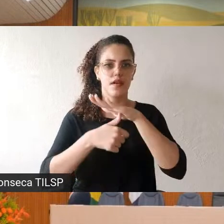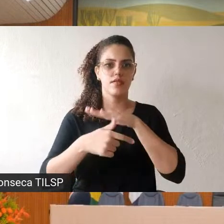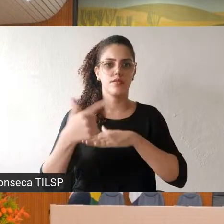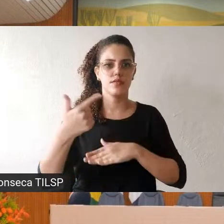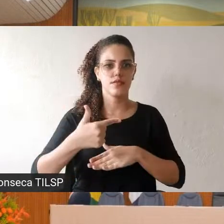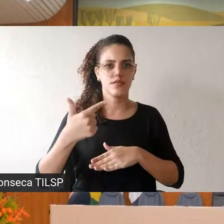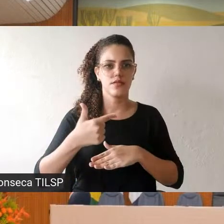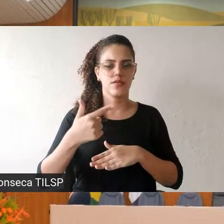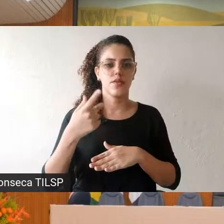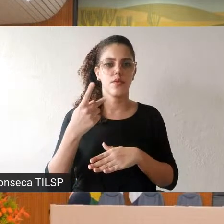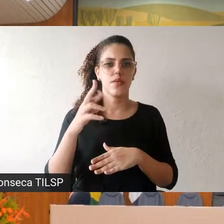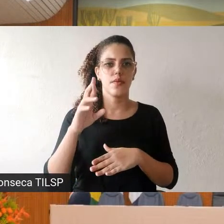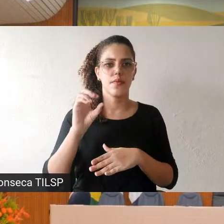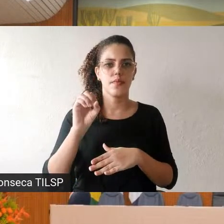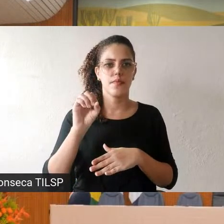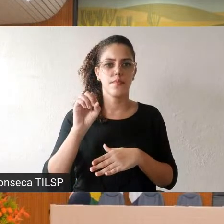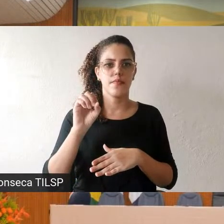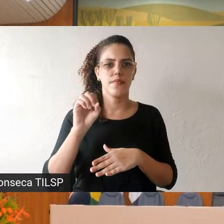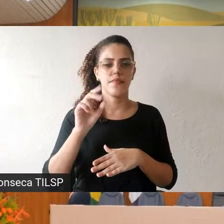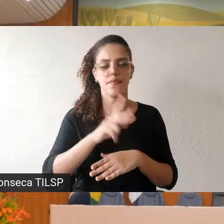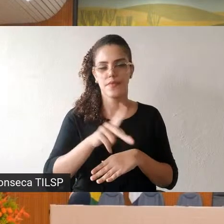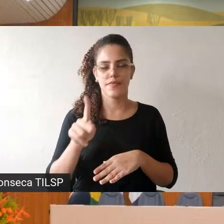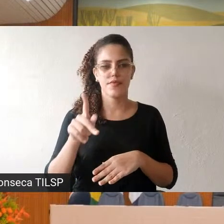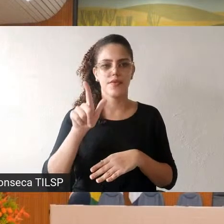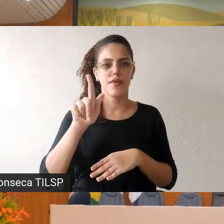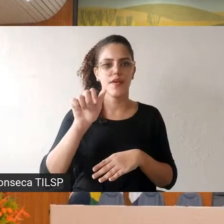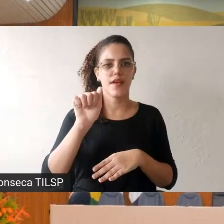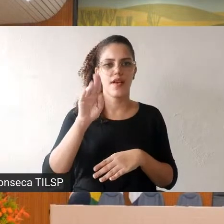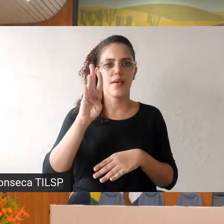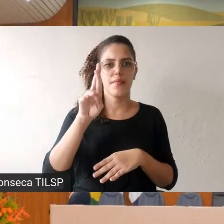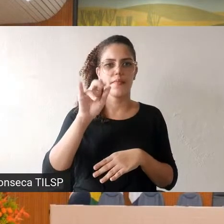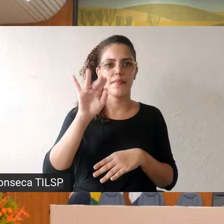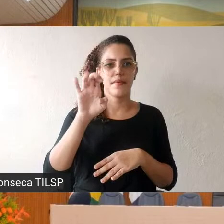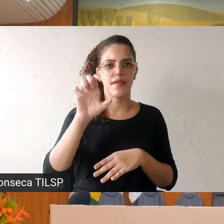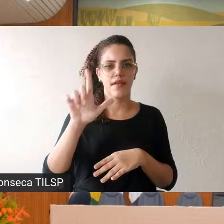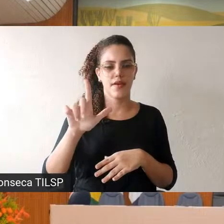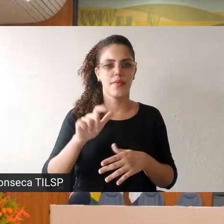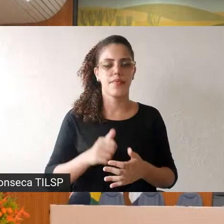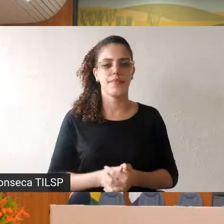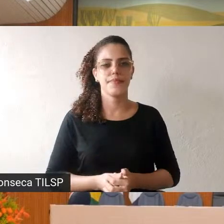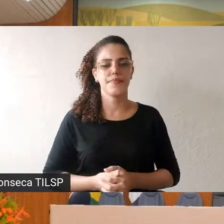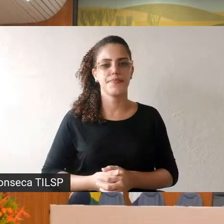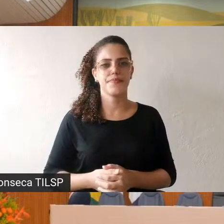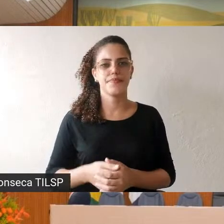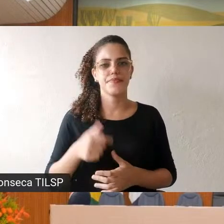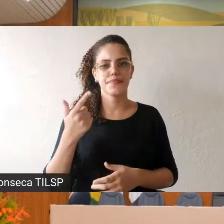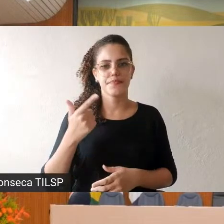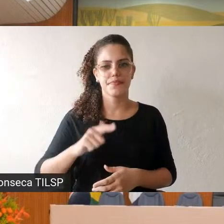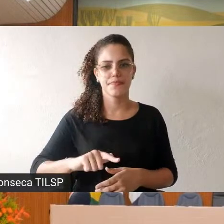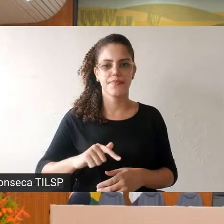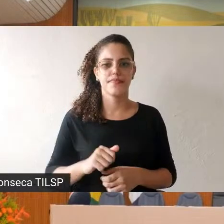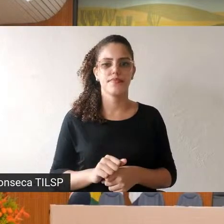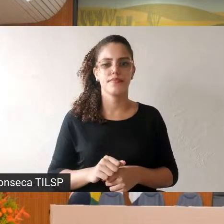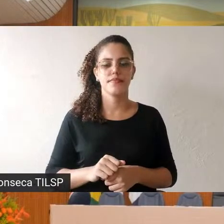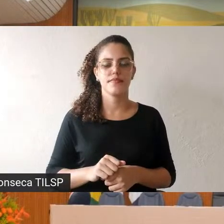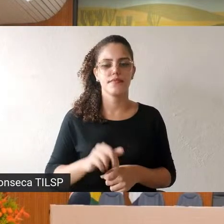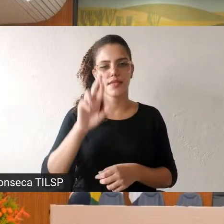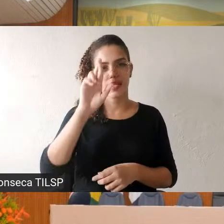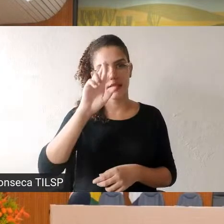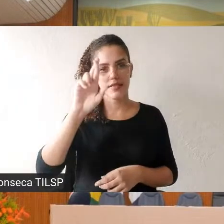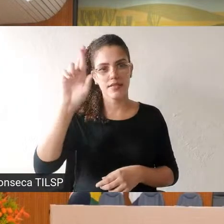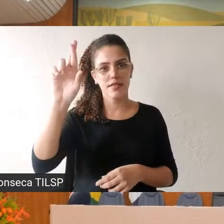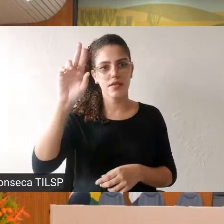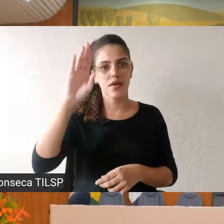colegas pró-reitores, Moisés Santana, Severino Mendes Júnior, os diretores acadêmicos